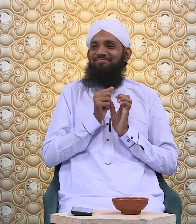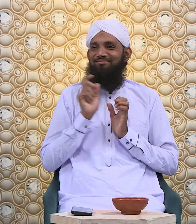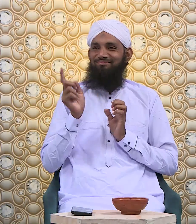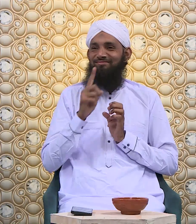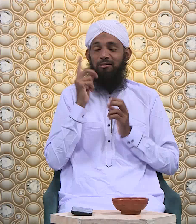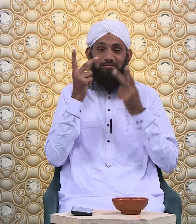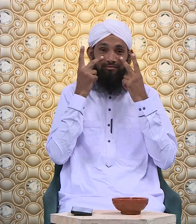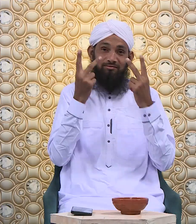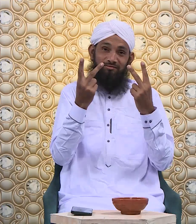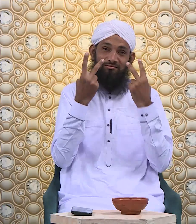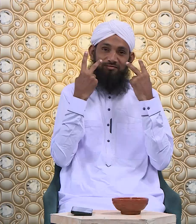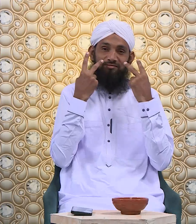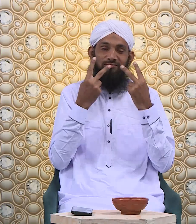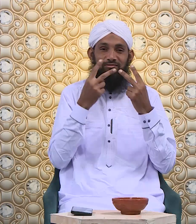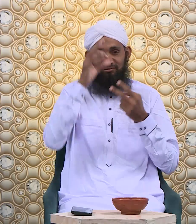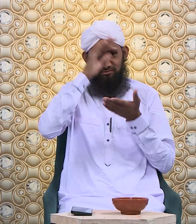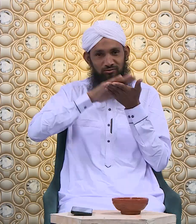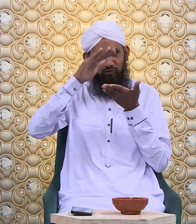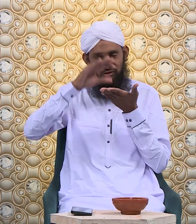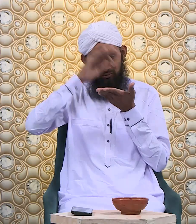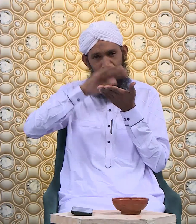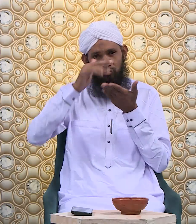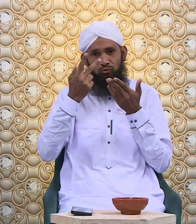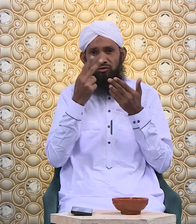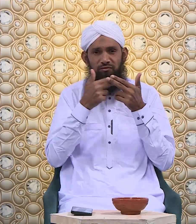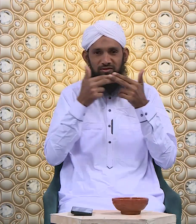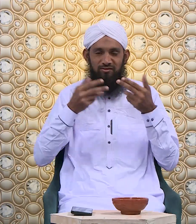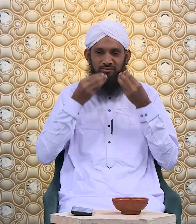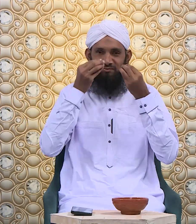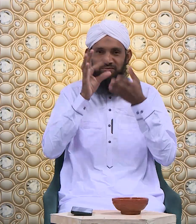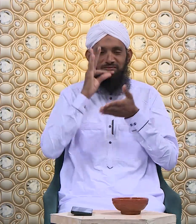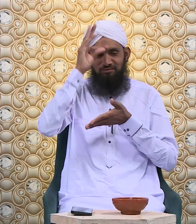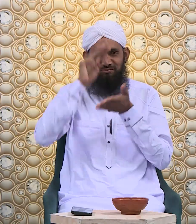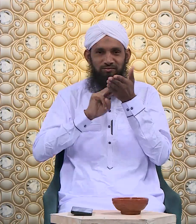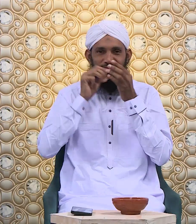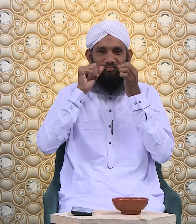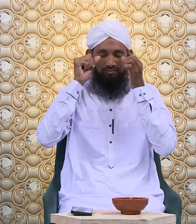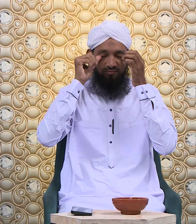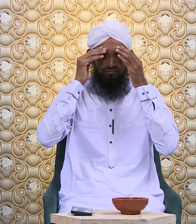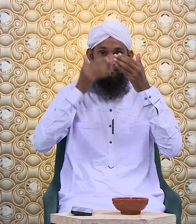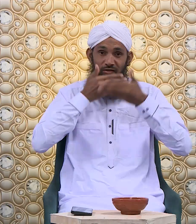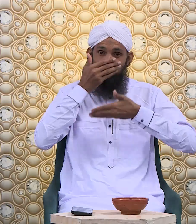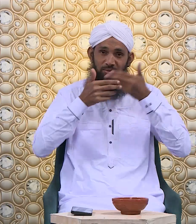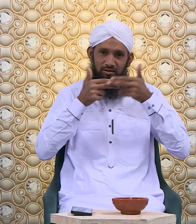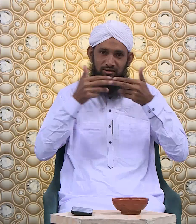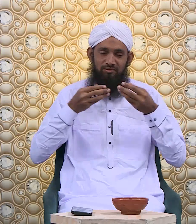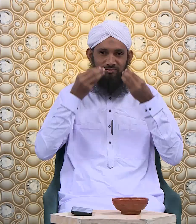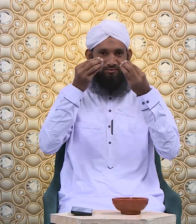آئیے ان کی شان و عزبت سے متعلق چند فرامین مصطفی صلی اللہ علیہ وآلہ وسلم سنتے ہیں حضور